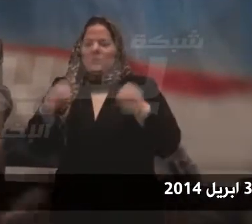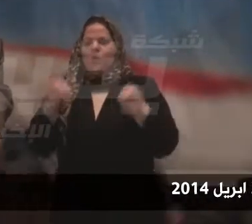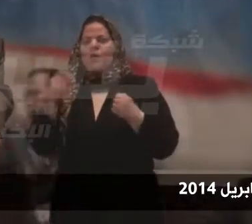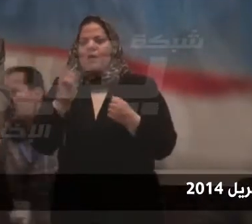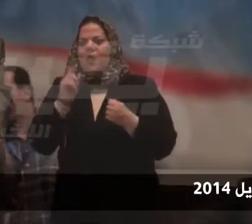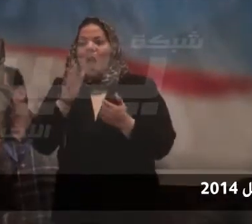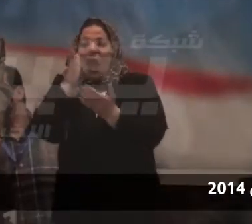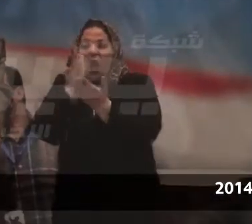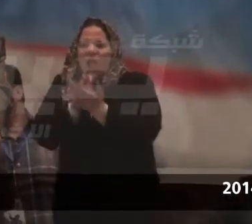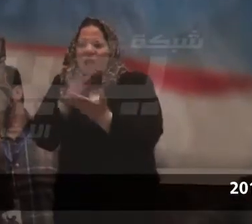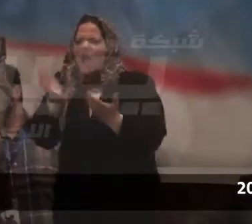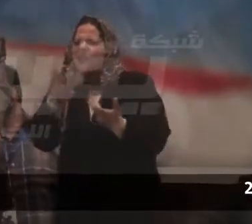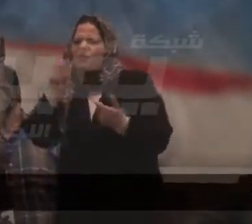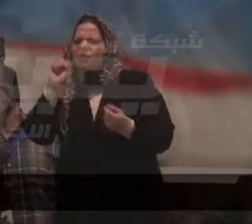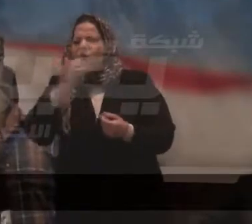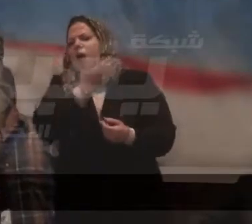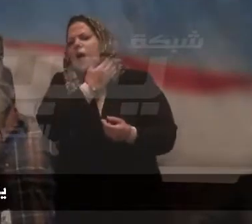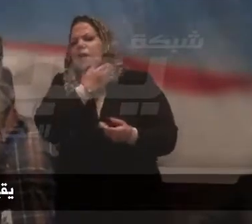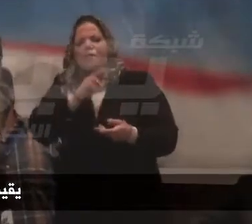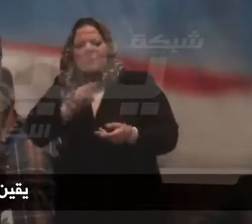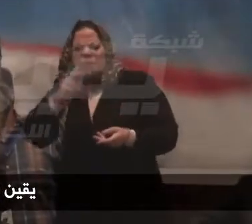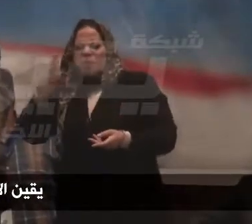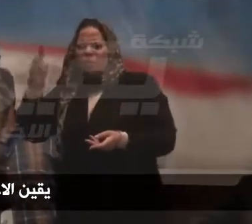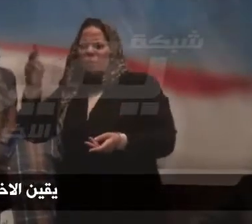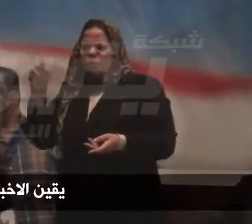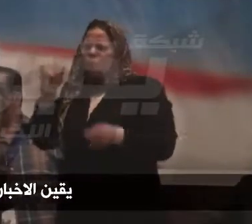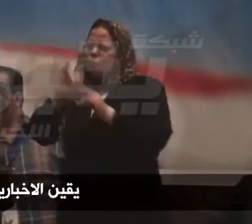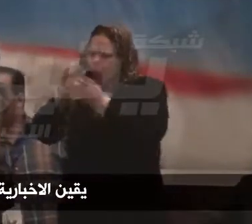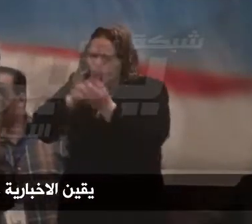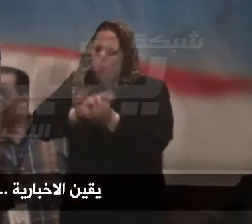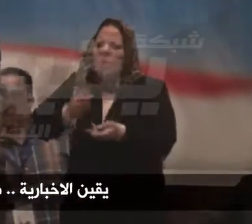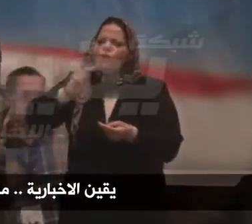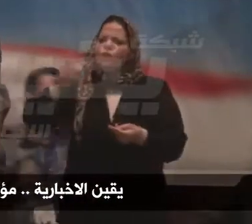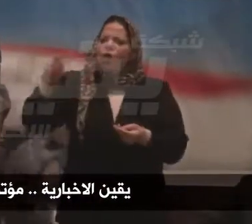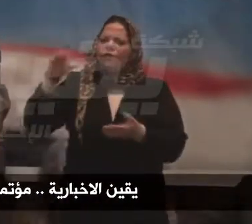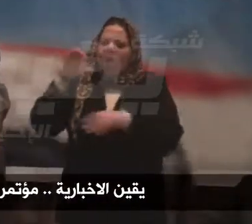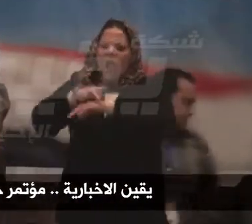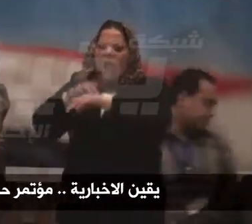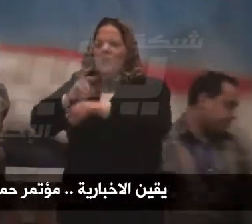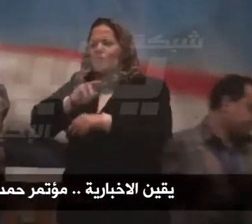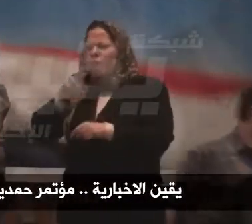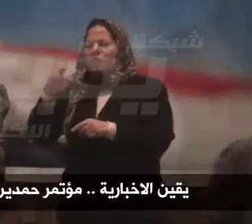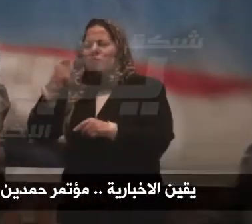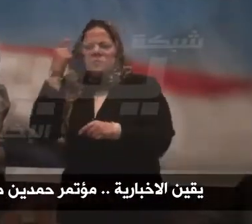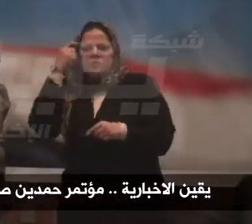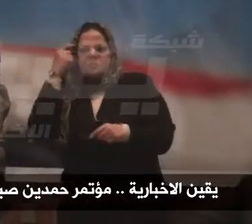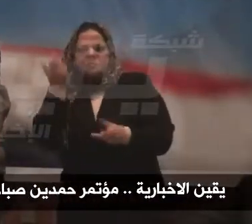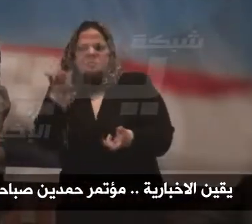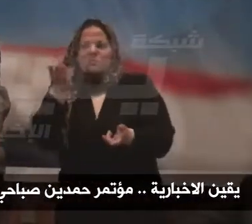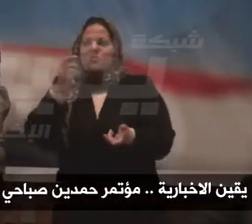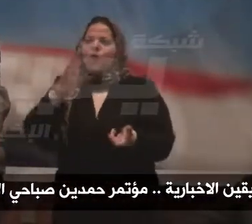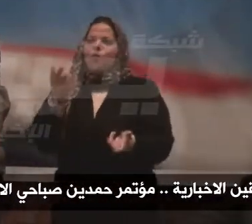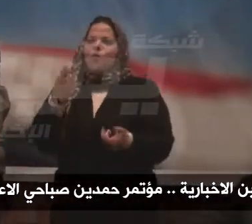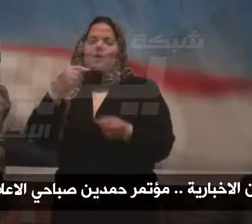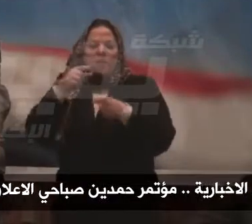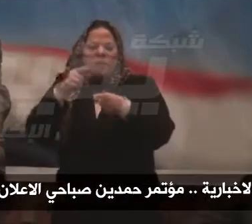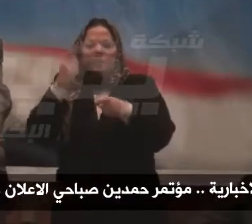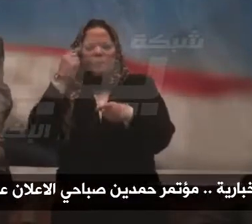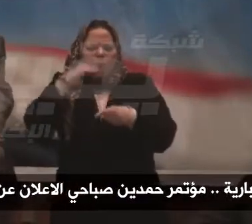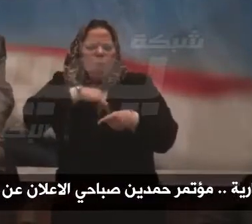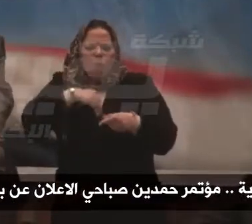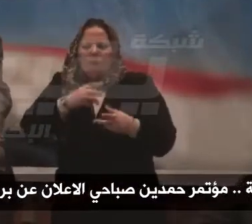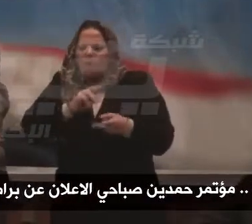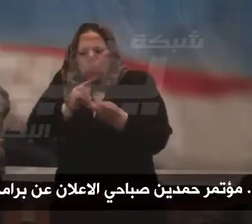يكون الحق في أي خدمات أخرى مختلفا طبقا لقدرات العقلية أو قدرات المالية